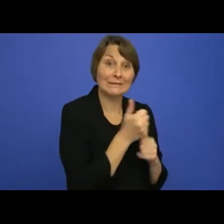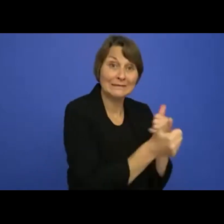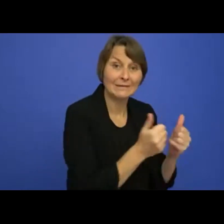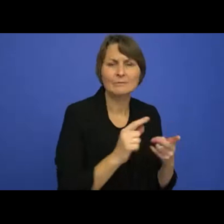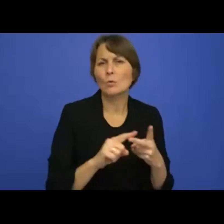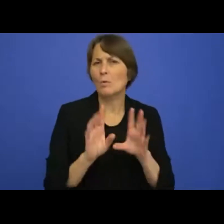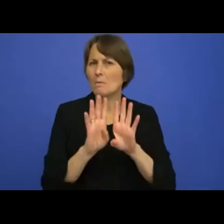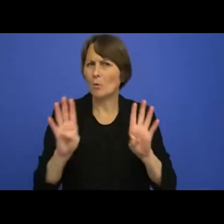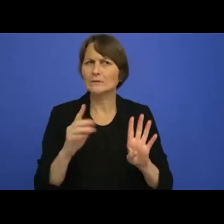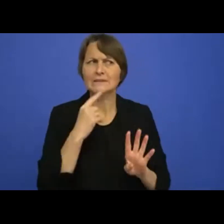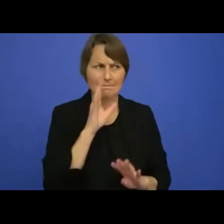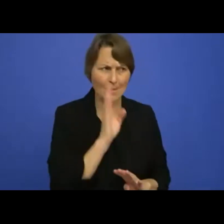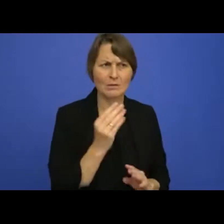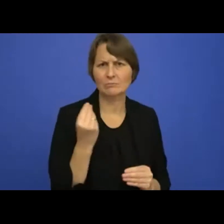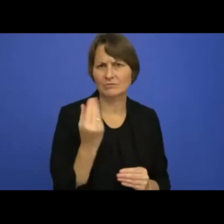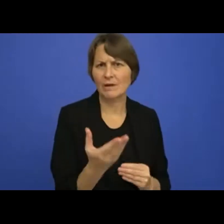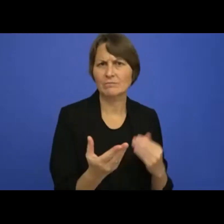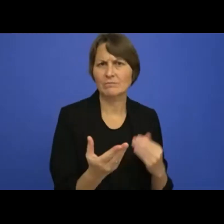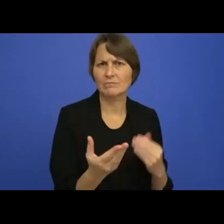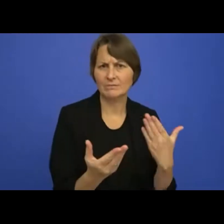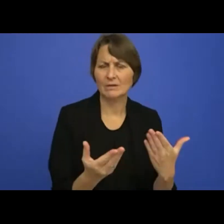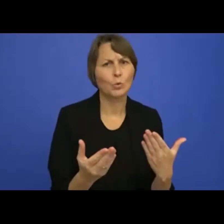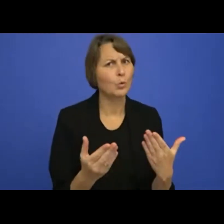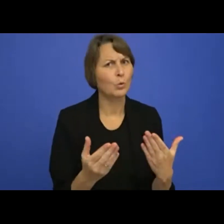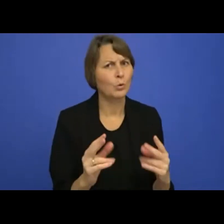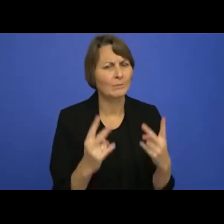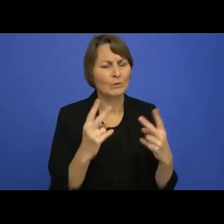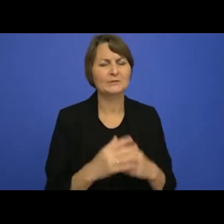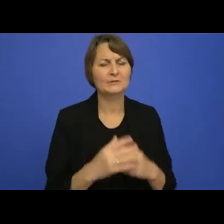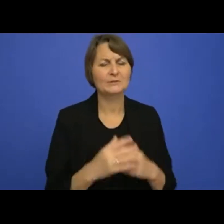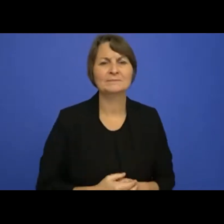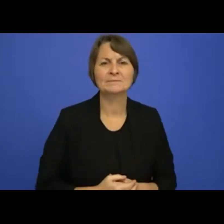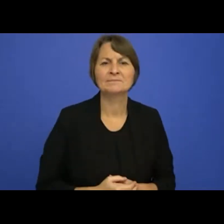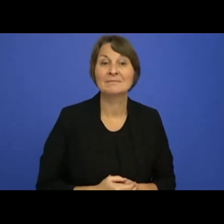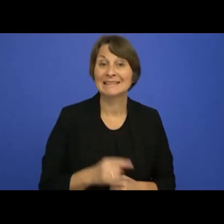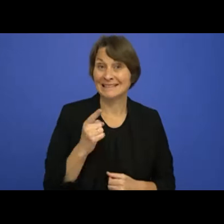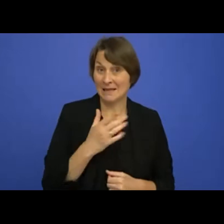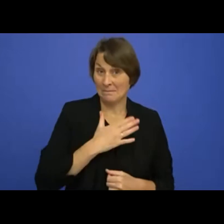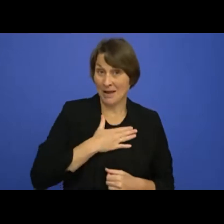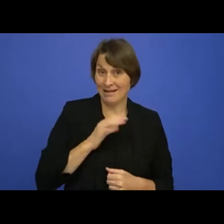tenir compte des spécificités de l'établissement, l'école, le conseil,